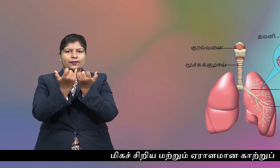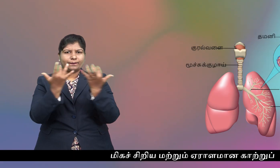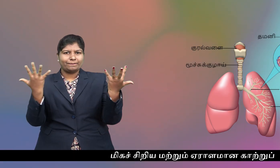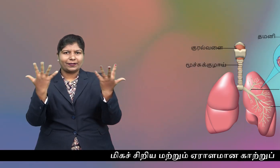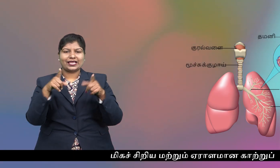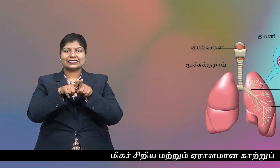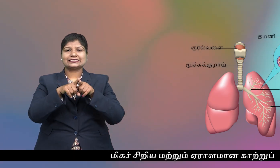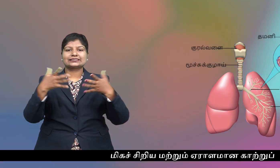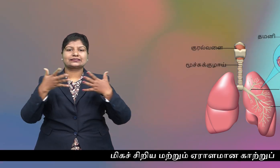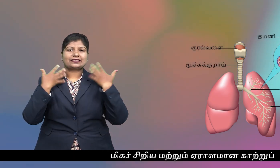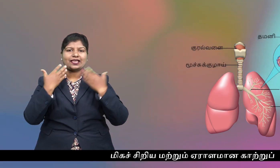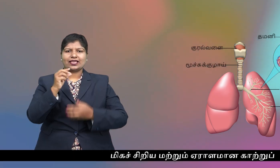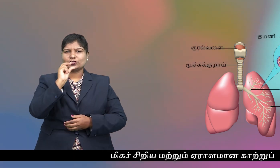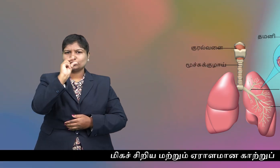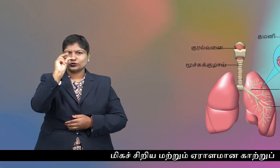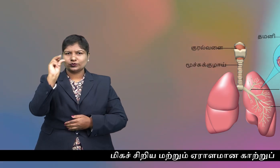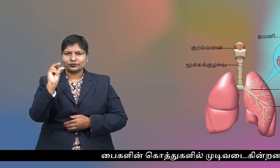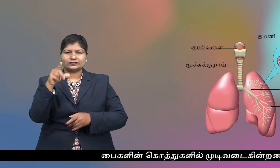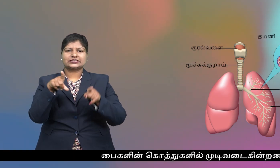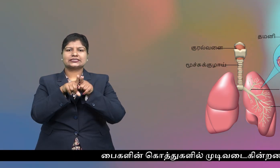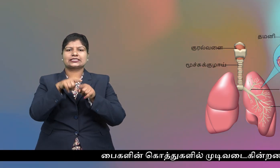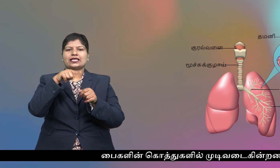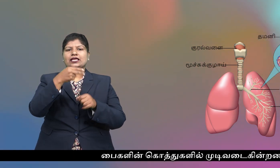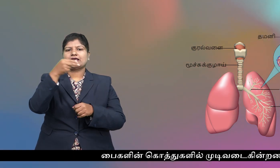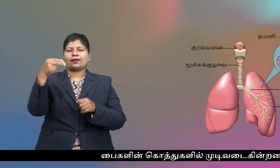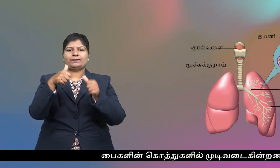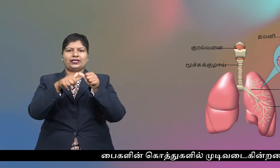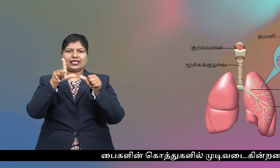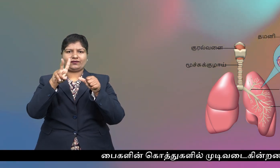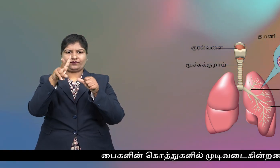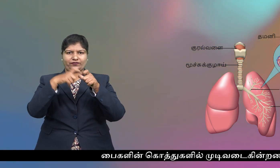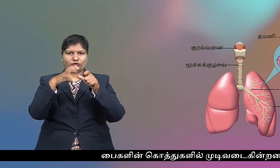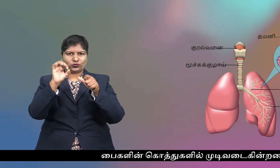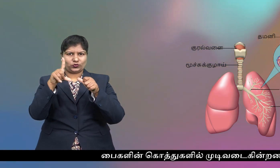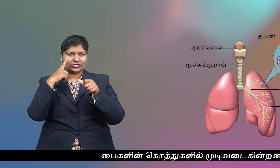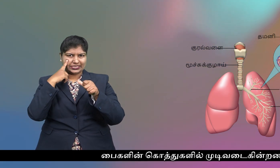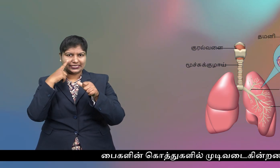மிக சிறிய மற்றும் ஏராளமான காற்று பைகளின் கொத்துகளில் முடிவடைகின்றன.